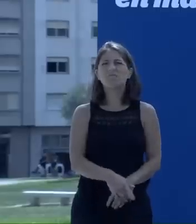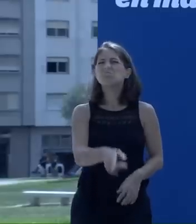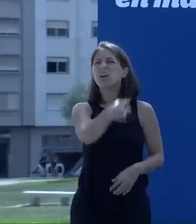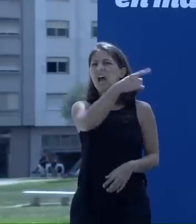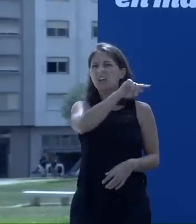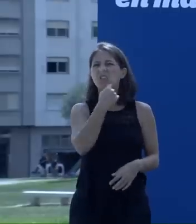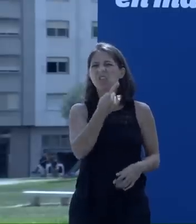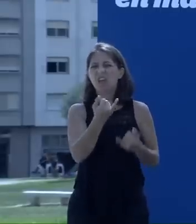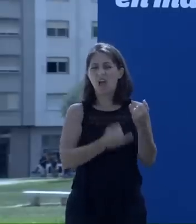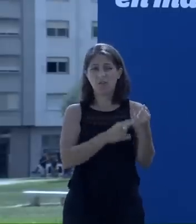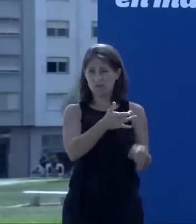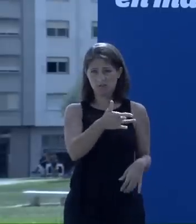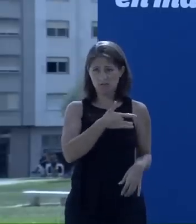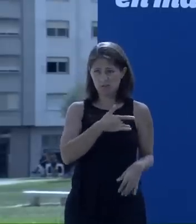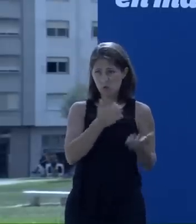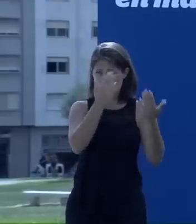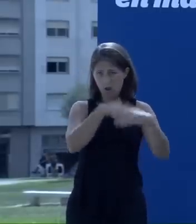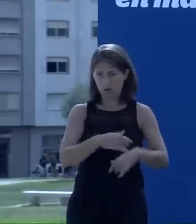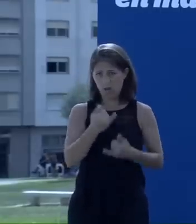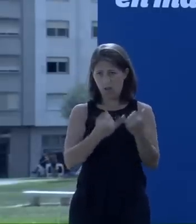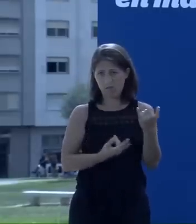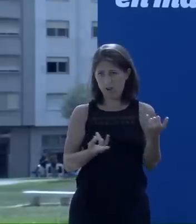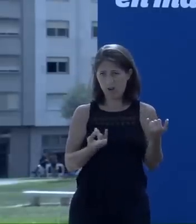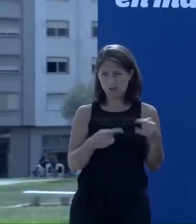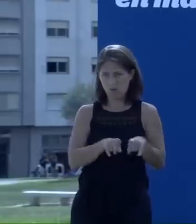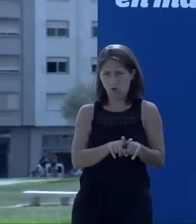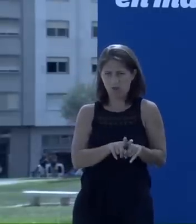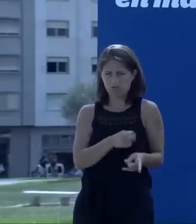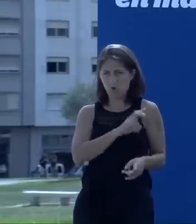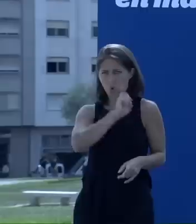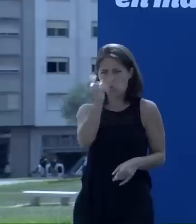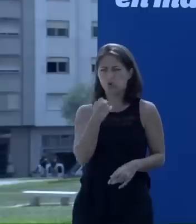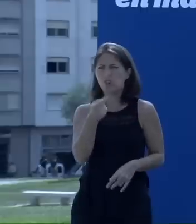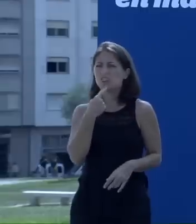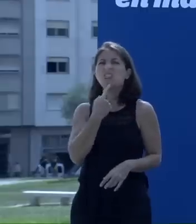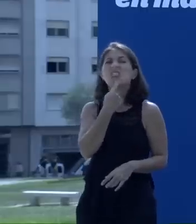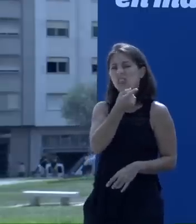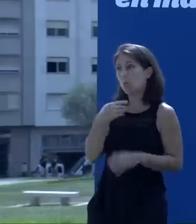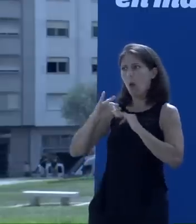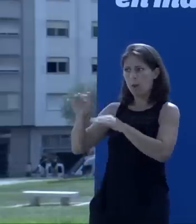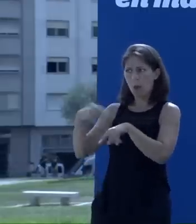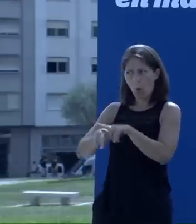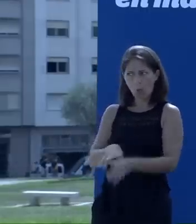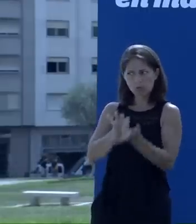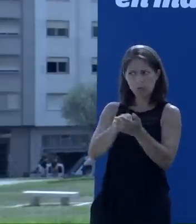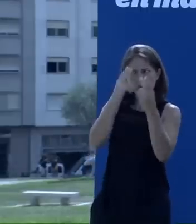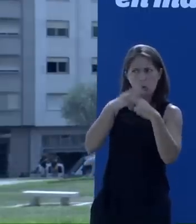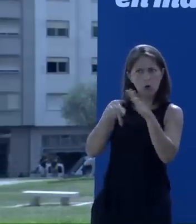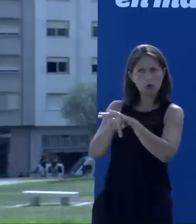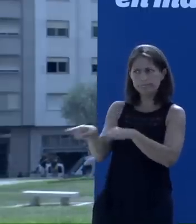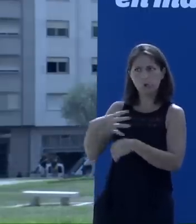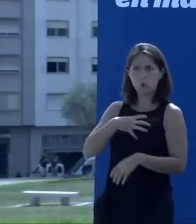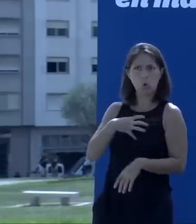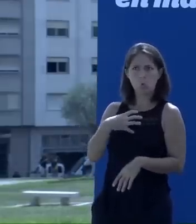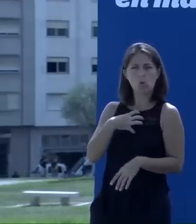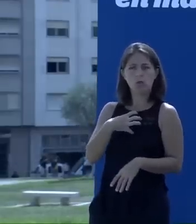que en vez de corazón teñen no peito unha táboa de Excel, que este da Marea non son quen de xestionar os servicios públicos.